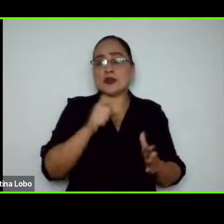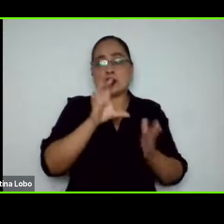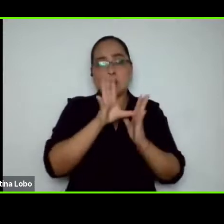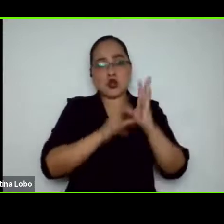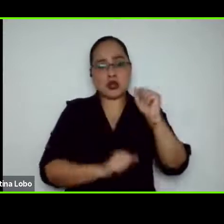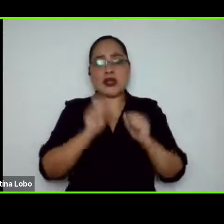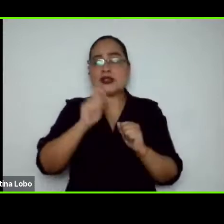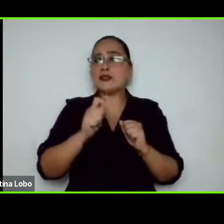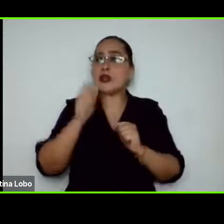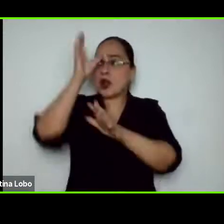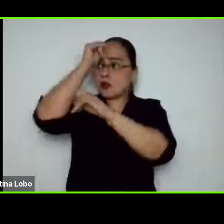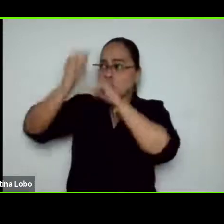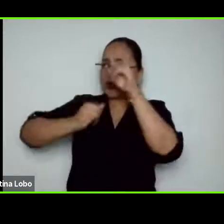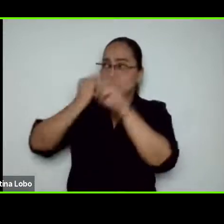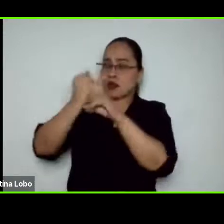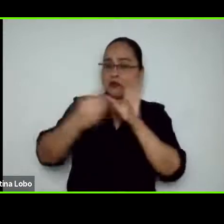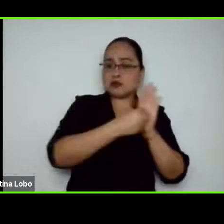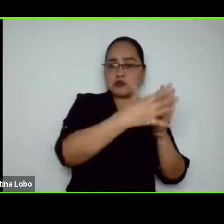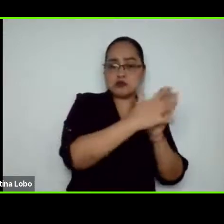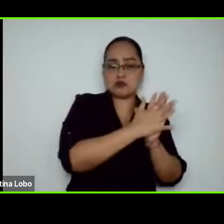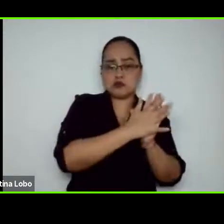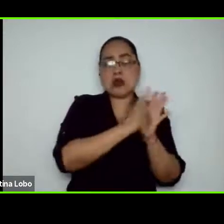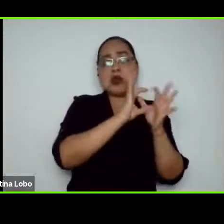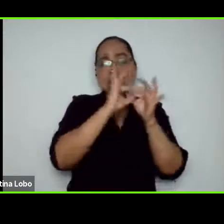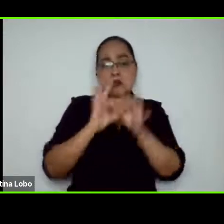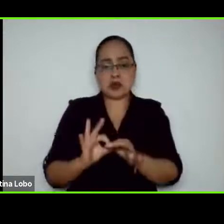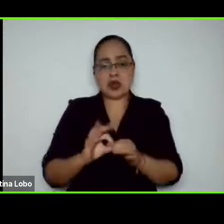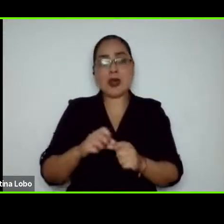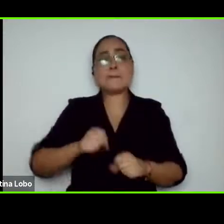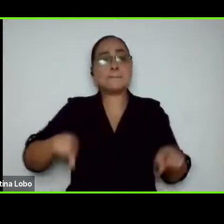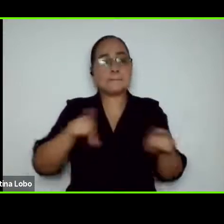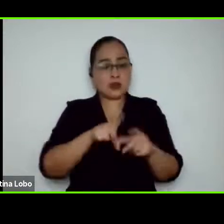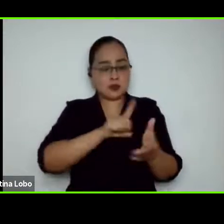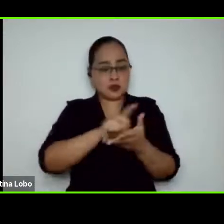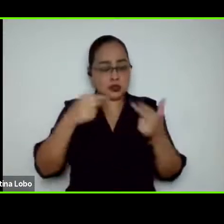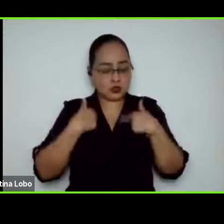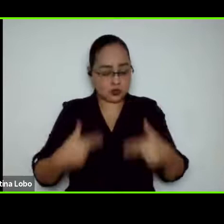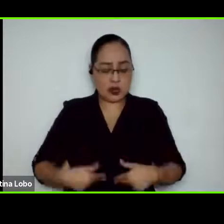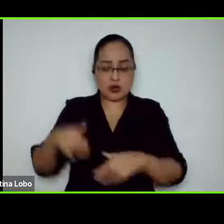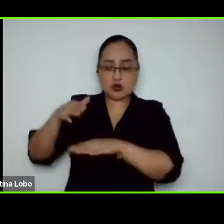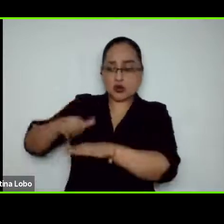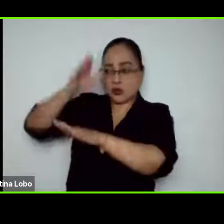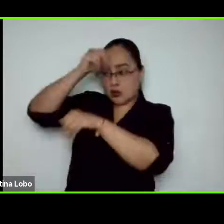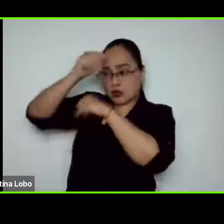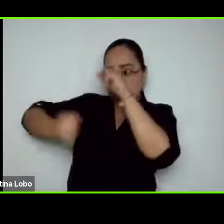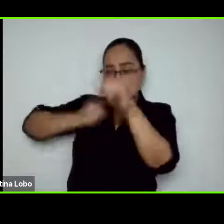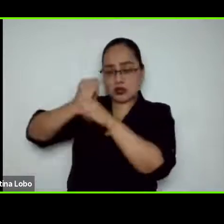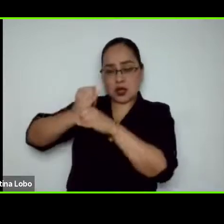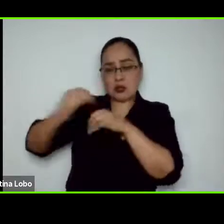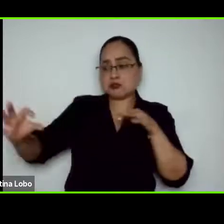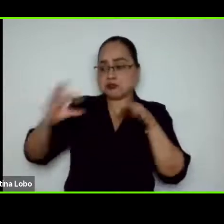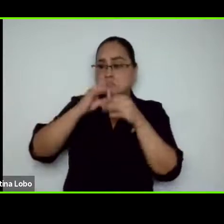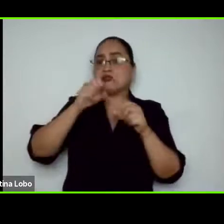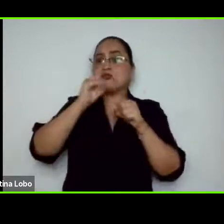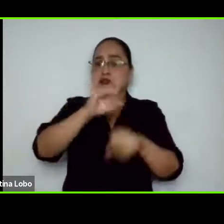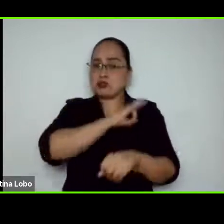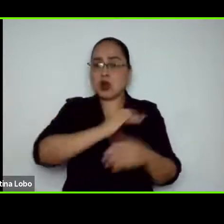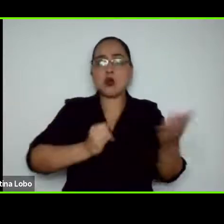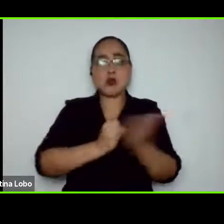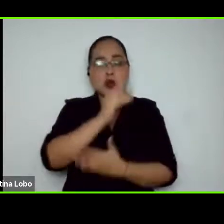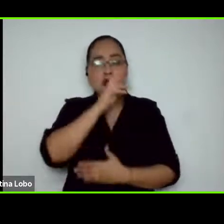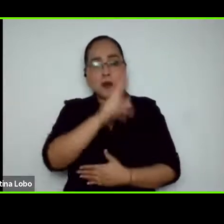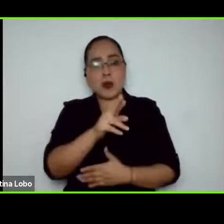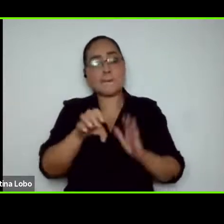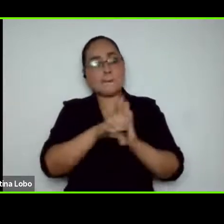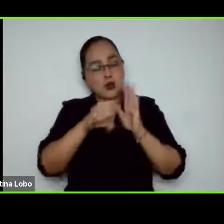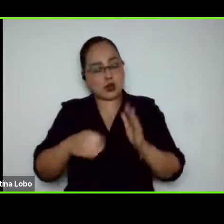derecho internacional de los derechos humanos, que se podían interpretar los derechos humanos a la luz de tratados internacionales, que hay ciertos principios, como ahora